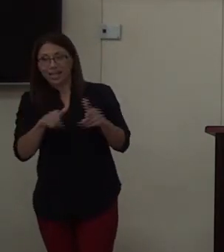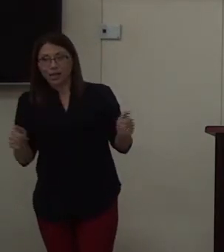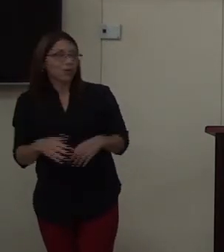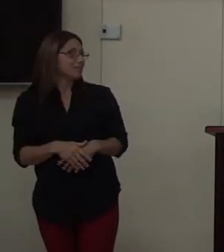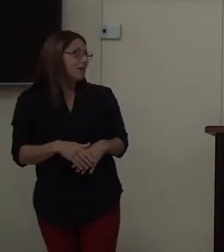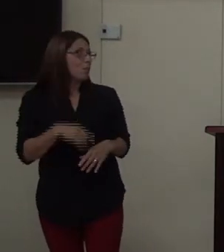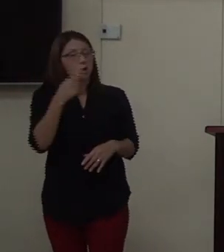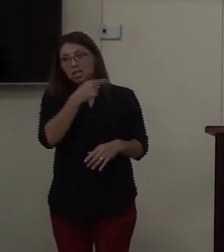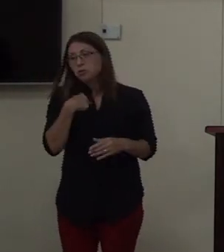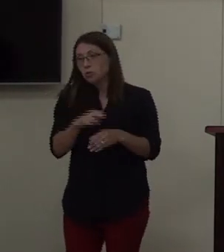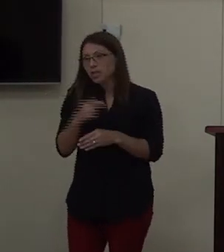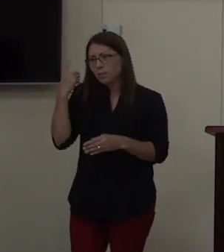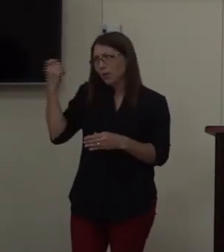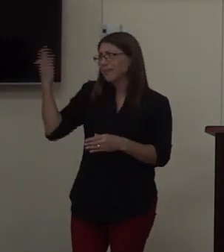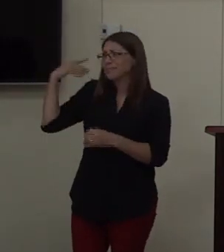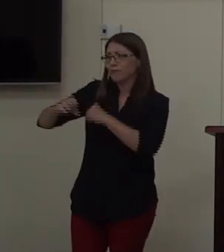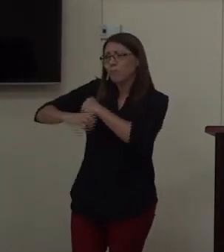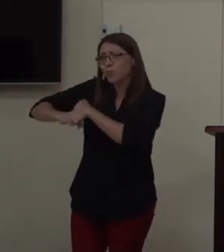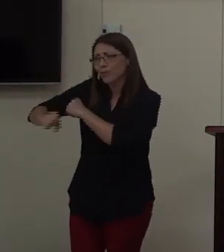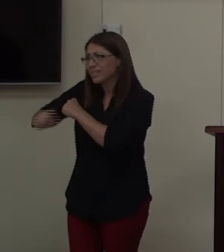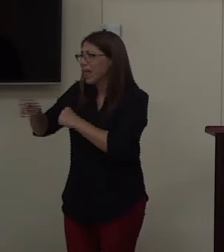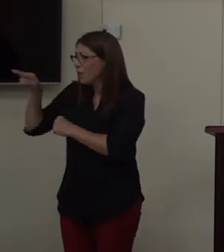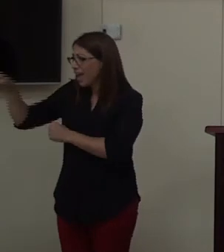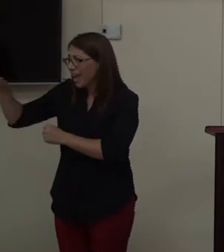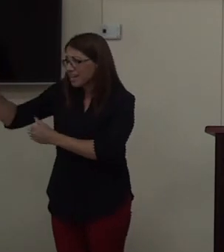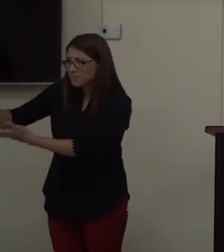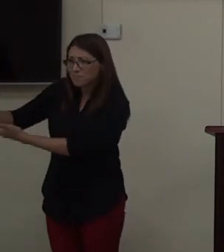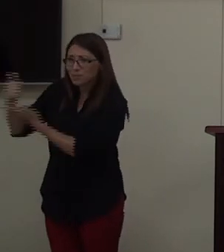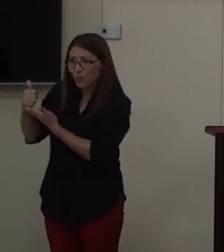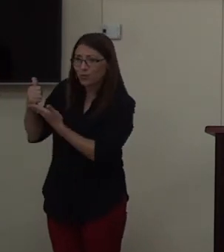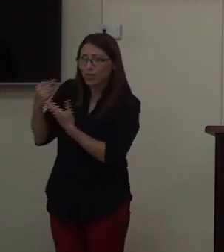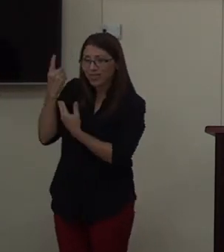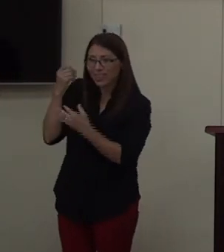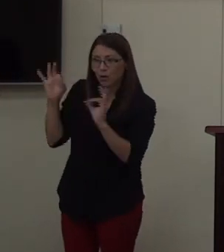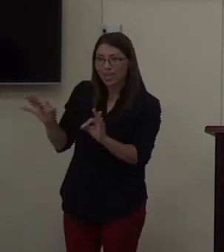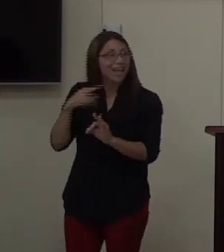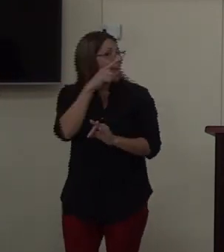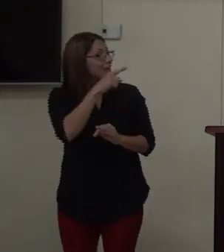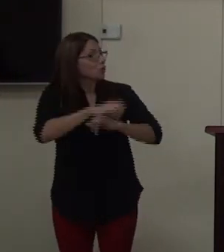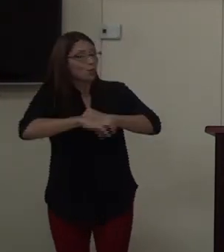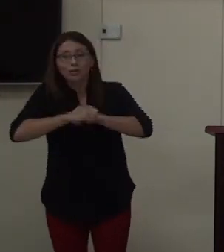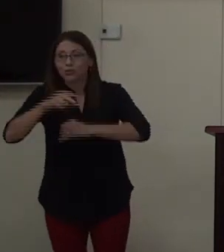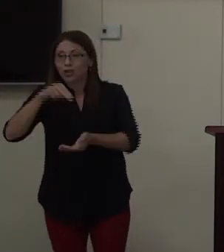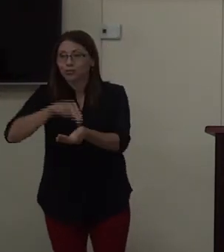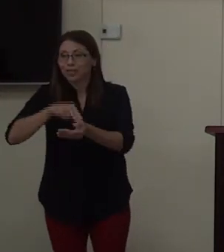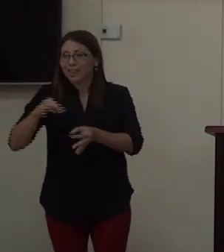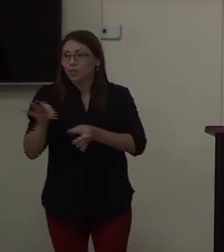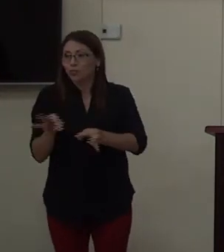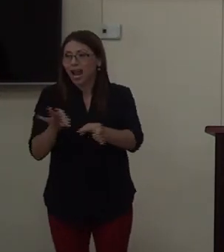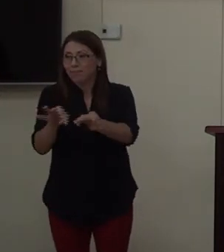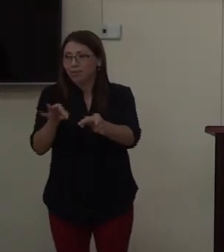fue muy publicitado, ahí estuvo allí ayudándome a entenderlo bien, que es un anuncio en el hospital de Turrialba, donde va mucha